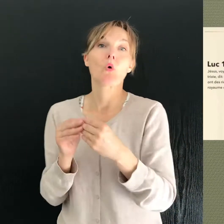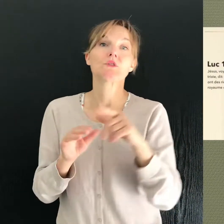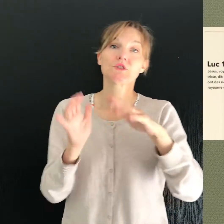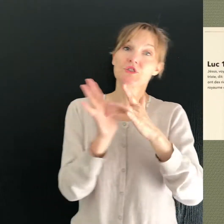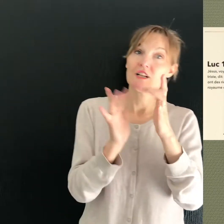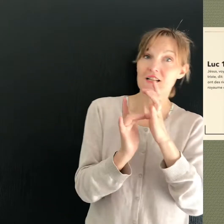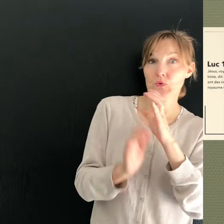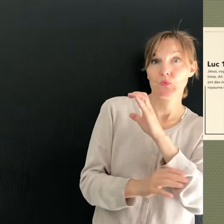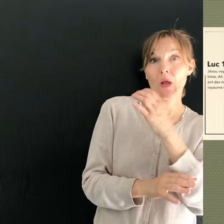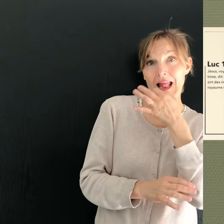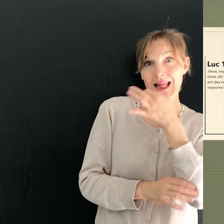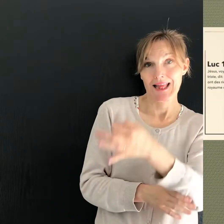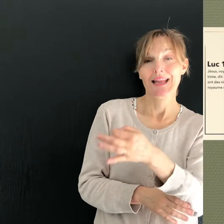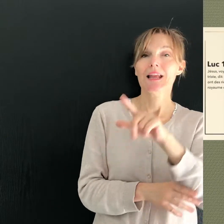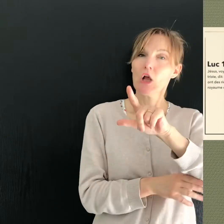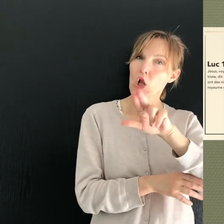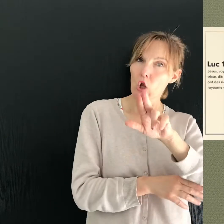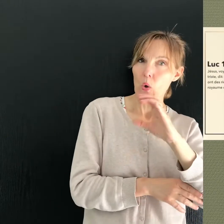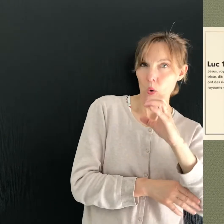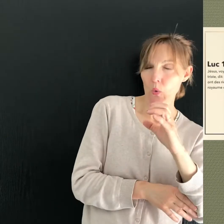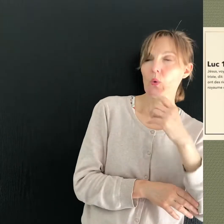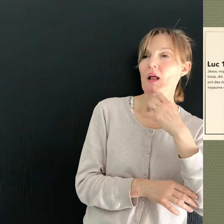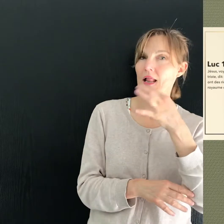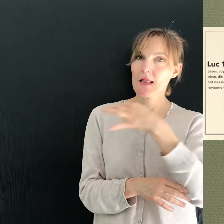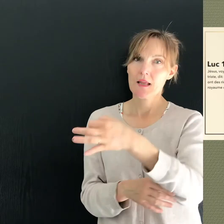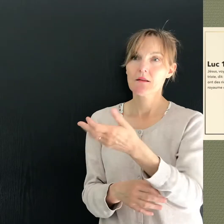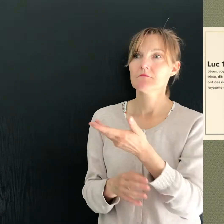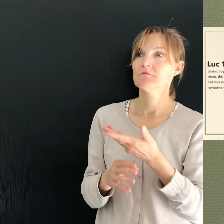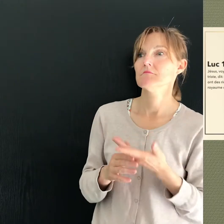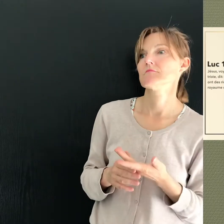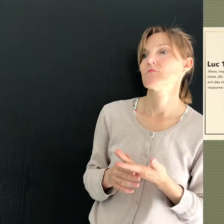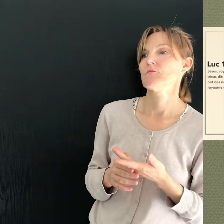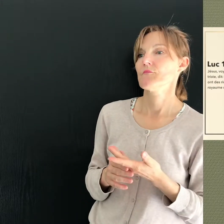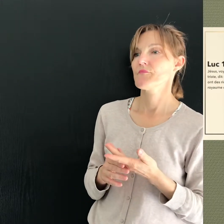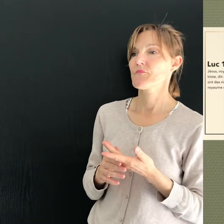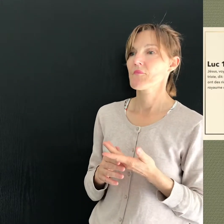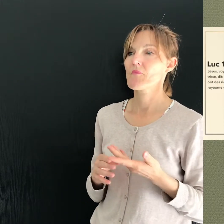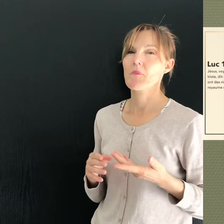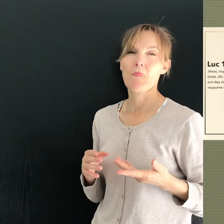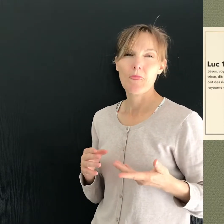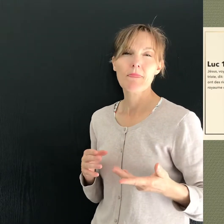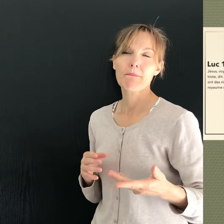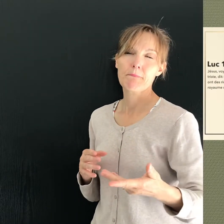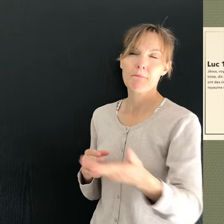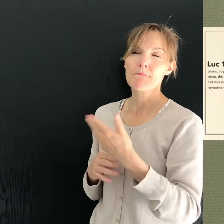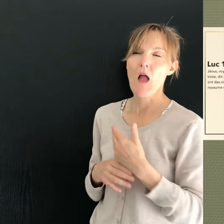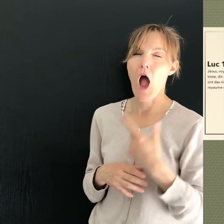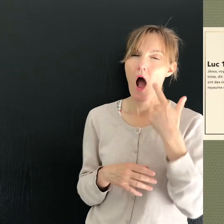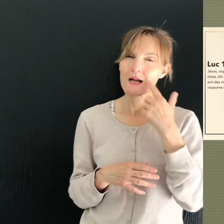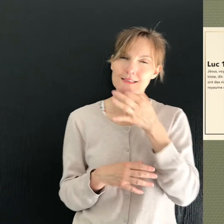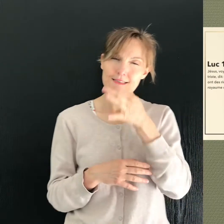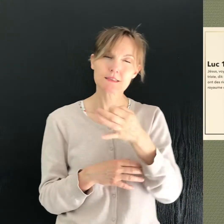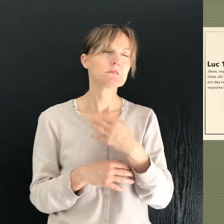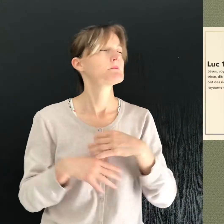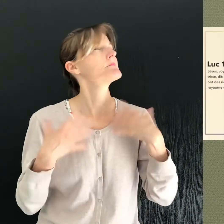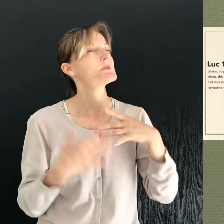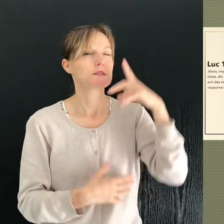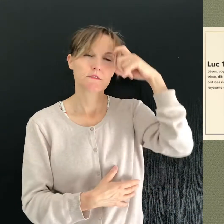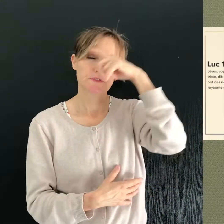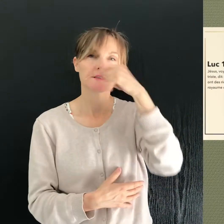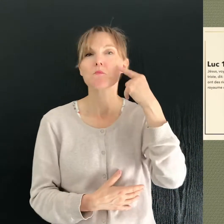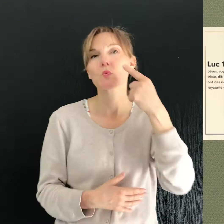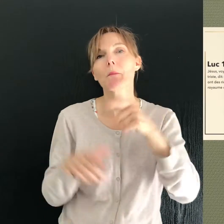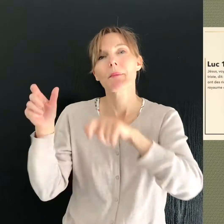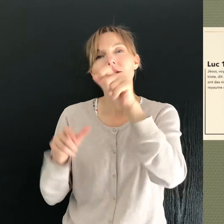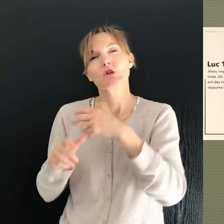dans l'évangile de Luc au chapitre 18 verset 24, le voyant Jésus dit qu'il est difficile à ceux qui ont des